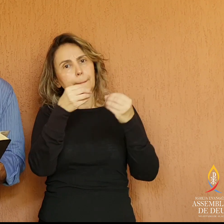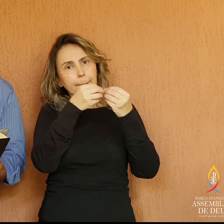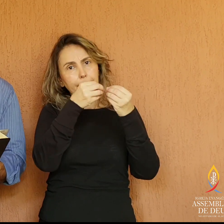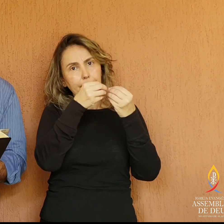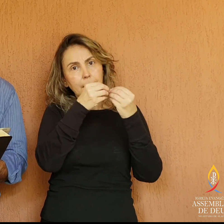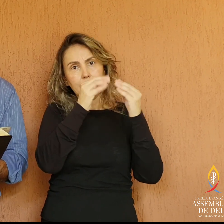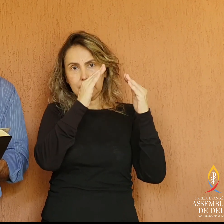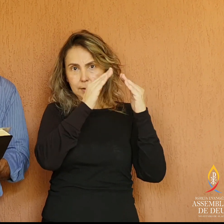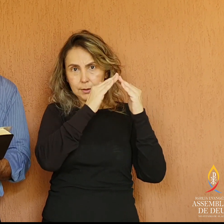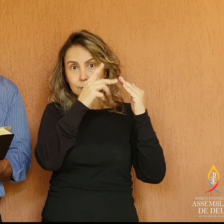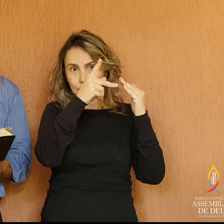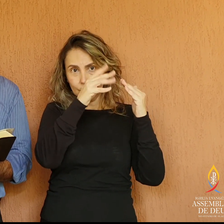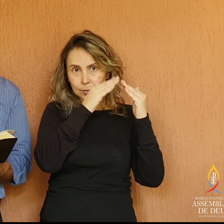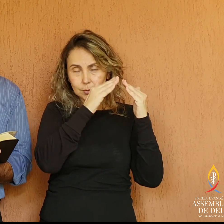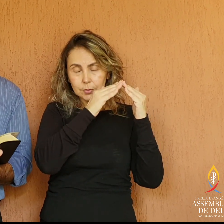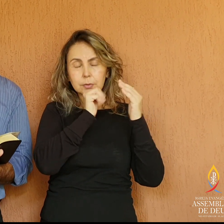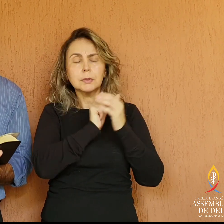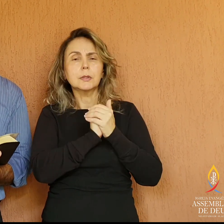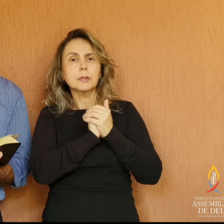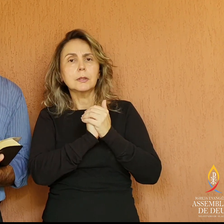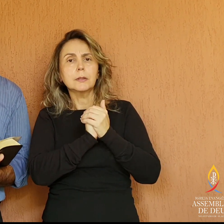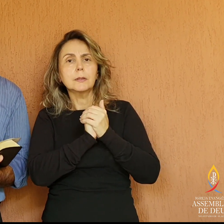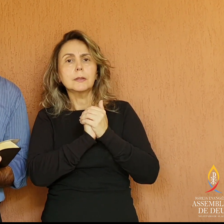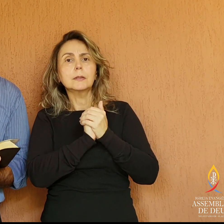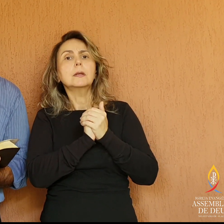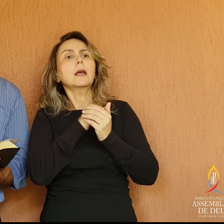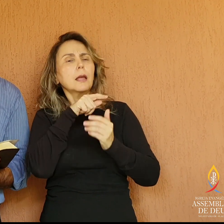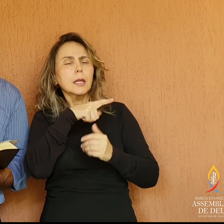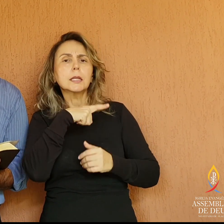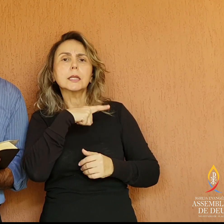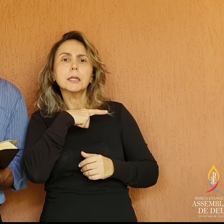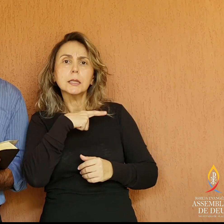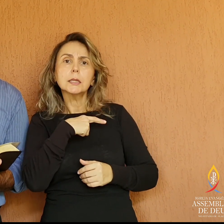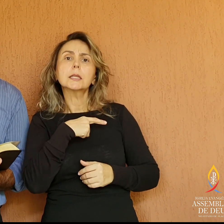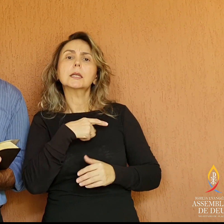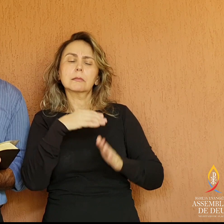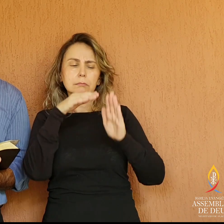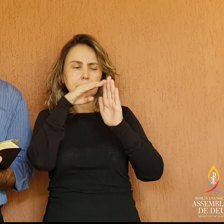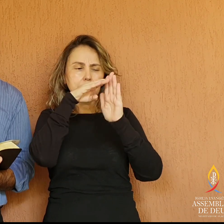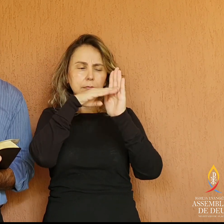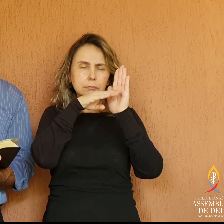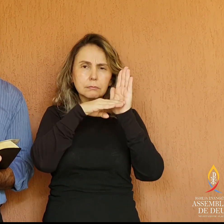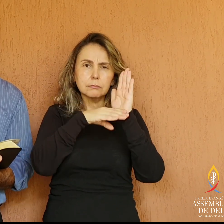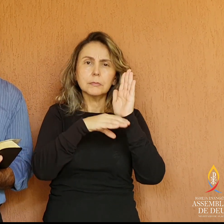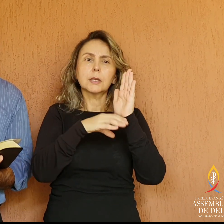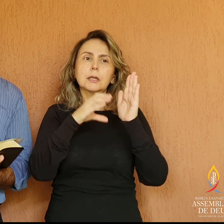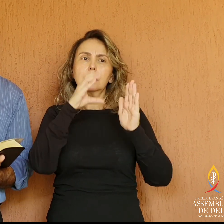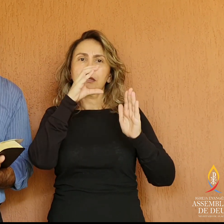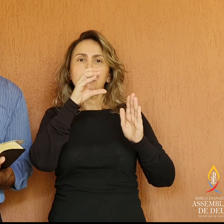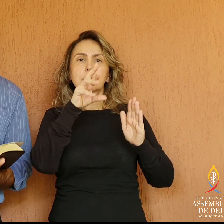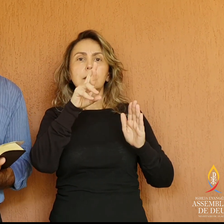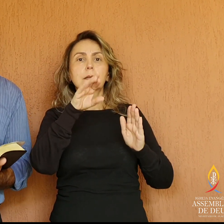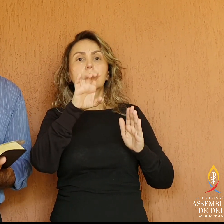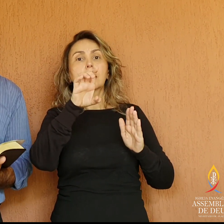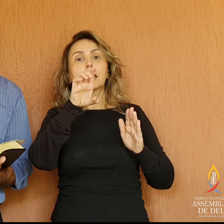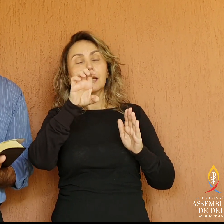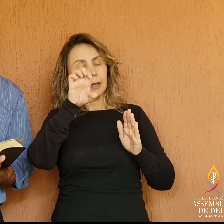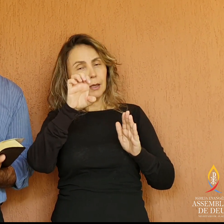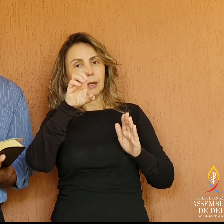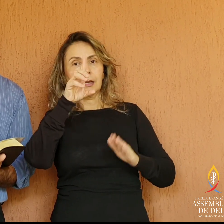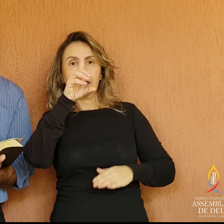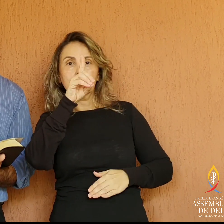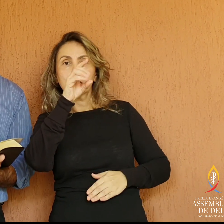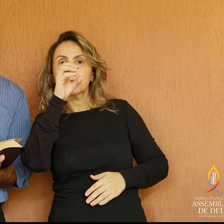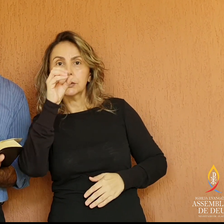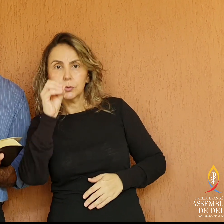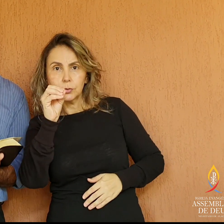você. Então, esta igreja também tem um credo. Ela criou um credo, ela confeccionou, ela